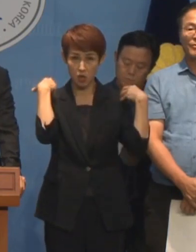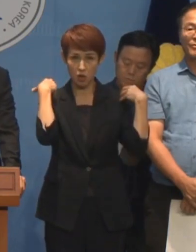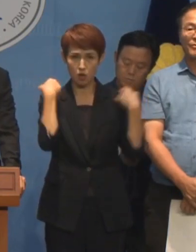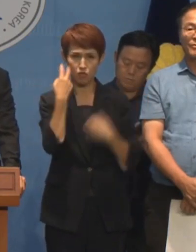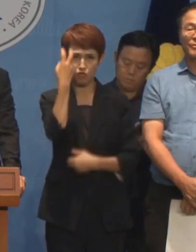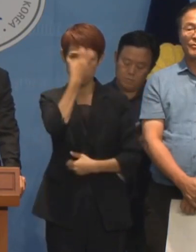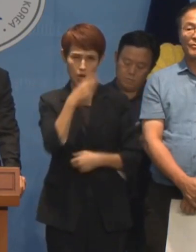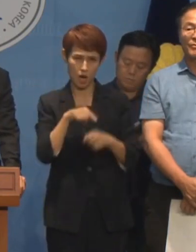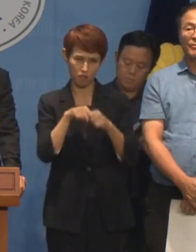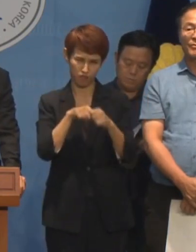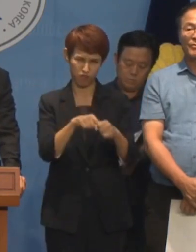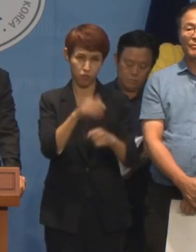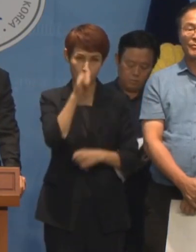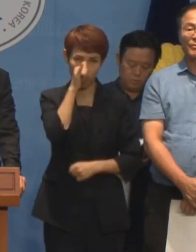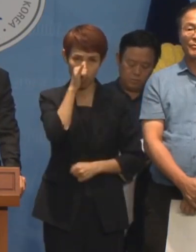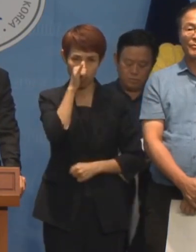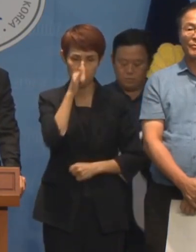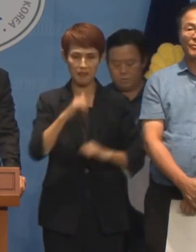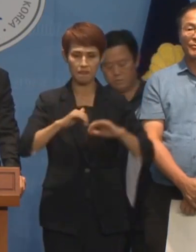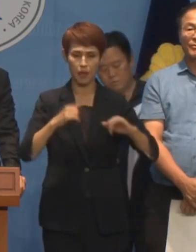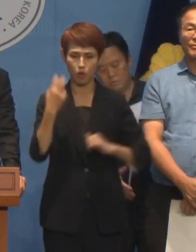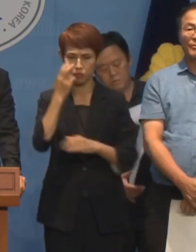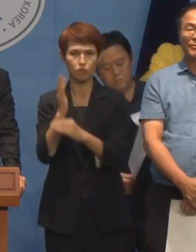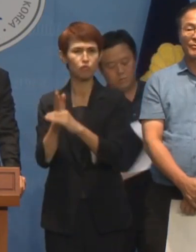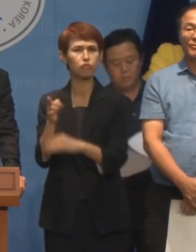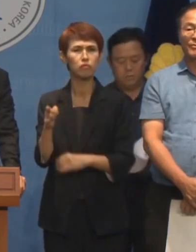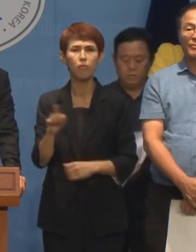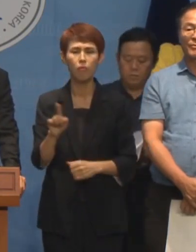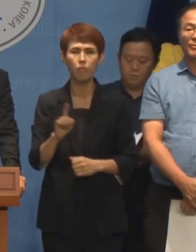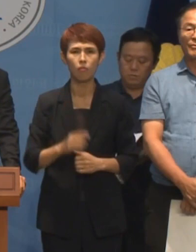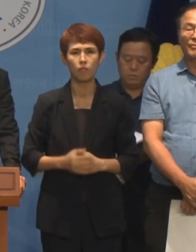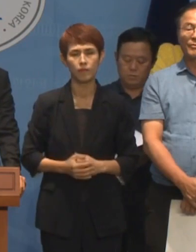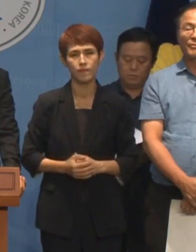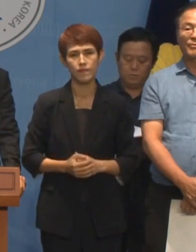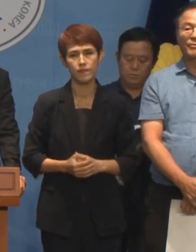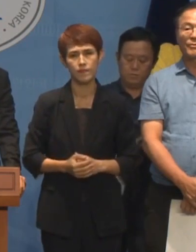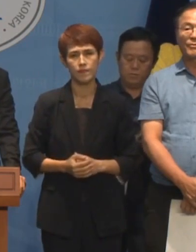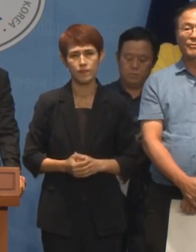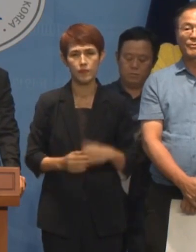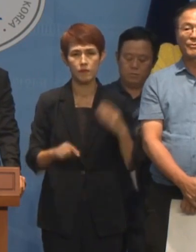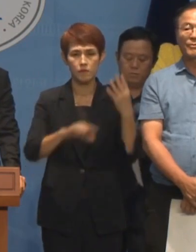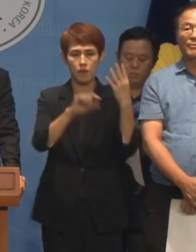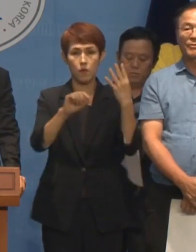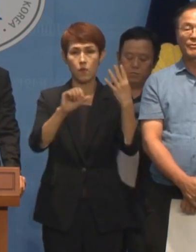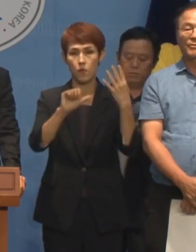수사는 별건 수사로도 이어지고 있습니다. 이번에는 4월 5일